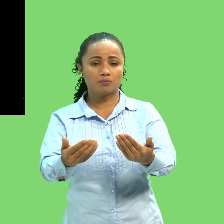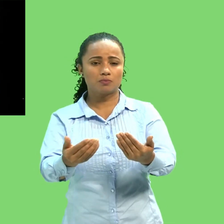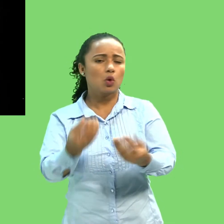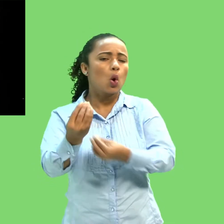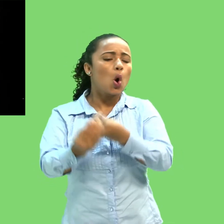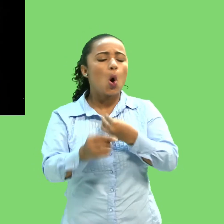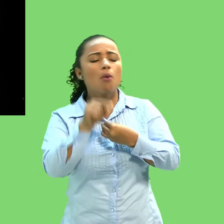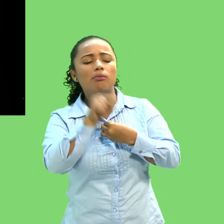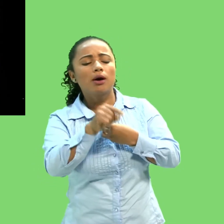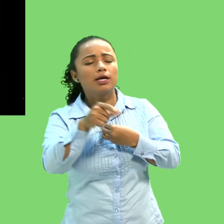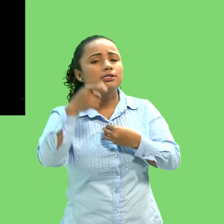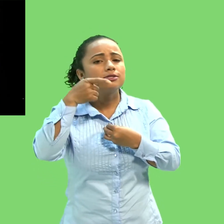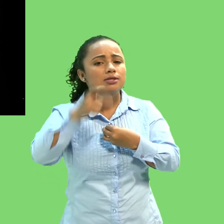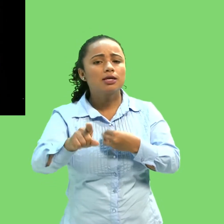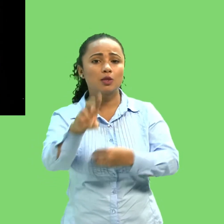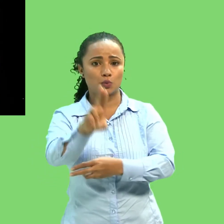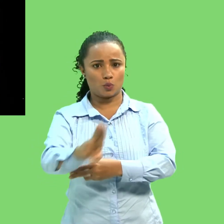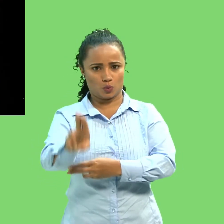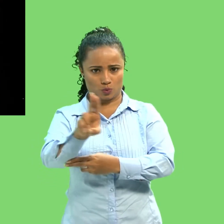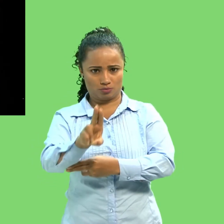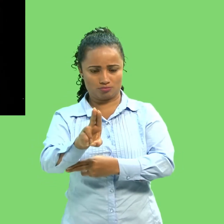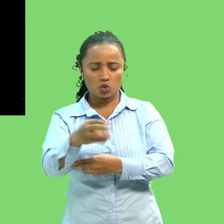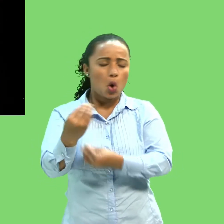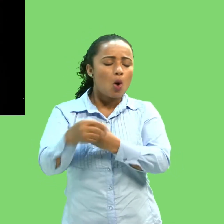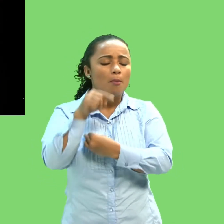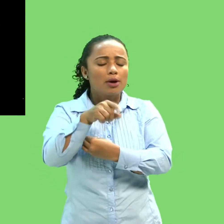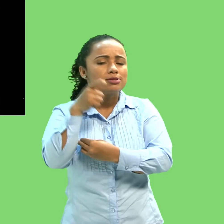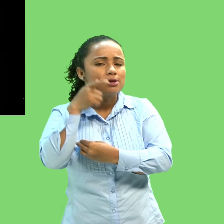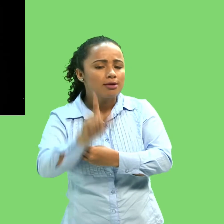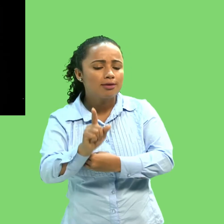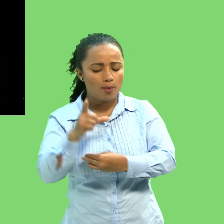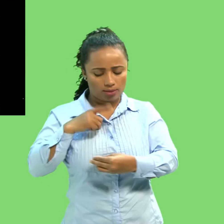como essa língua ela está sendo usada no contexto social.